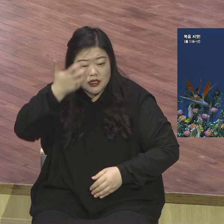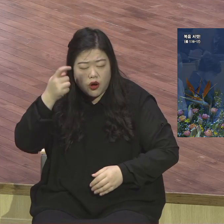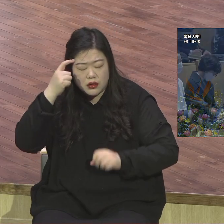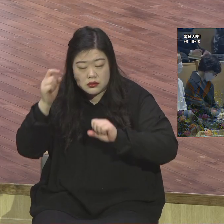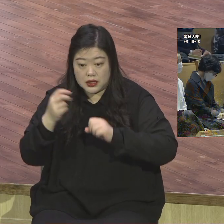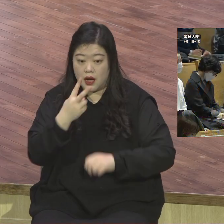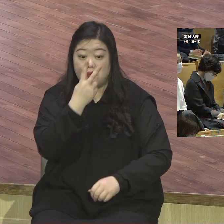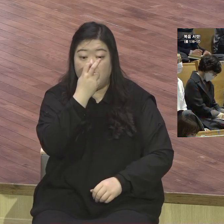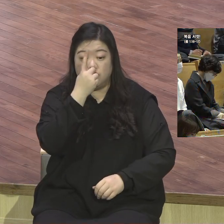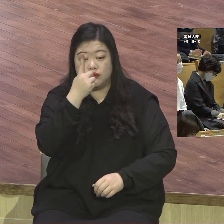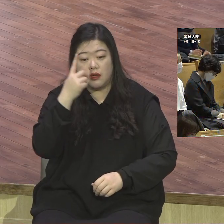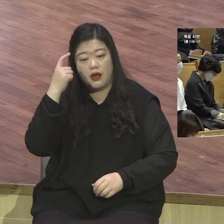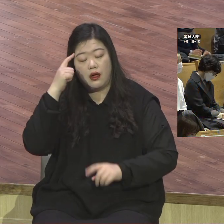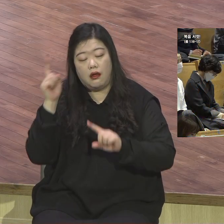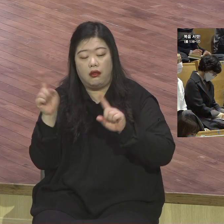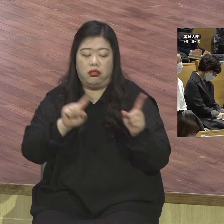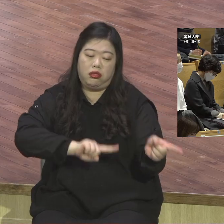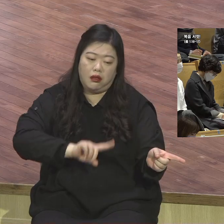돼.